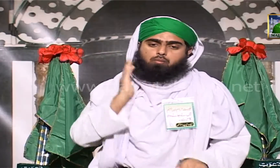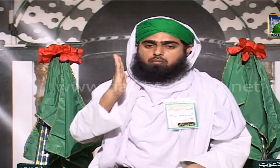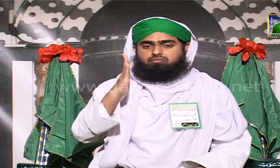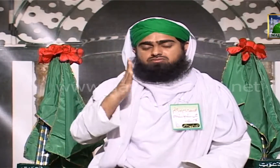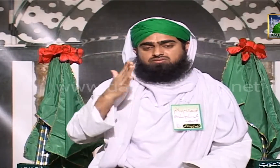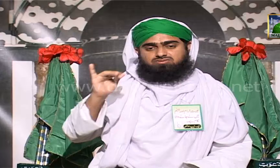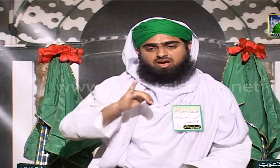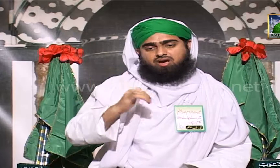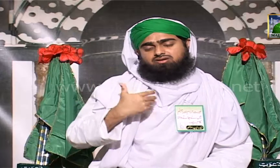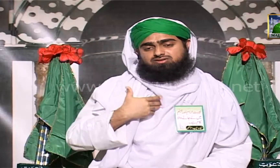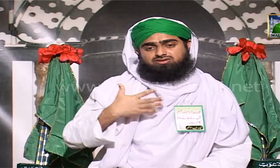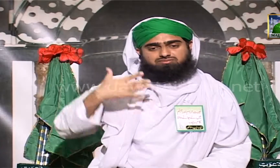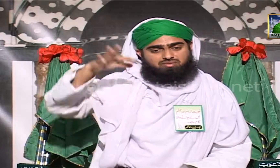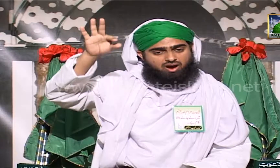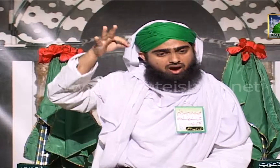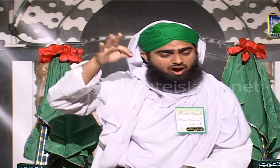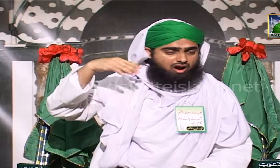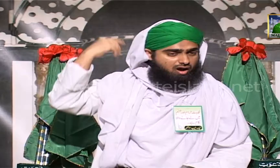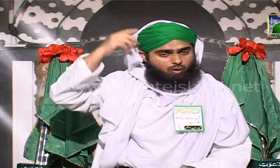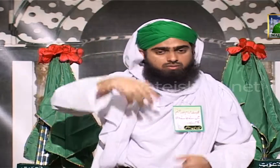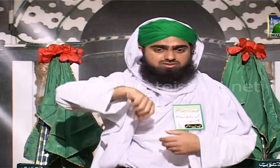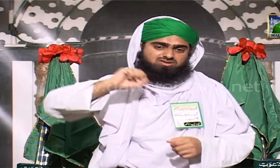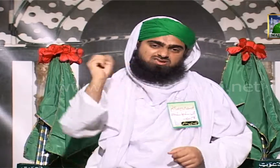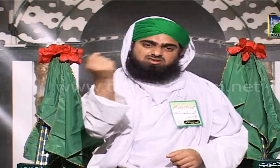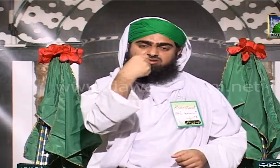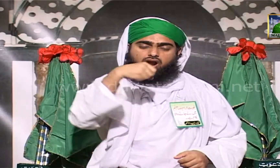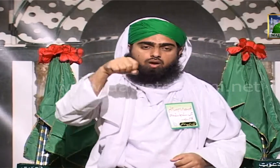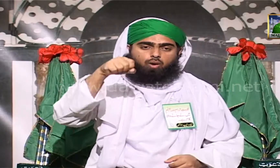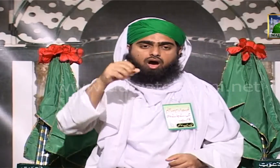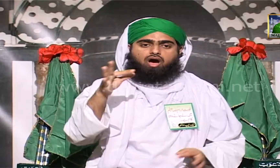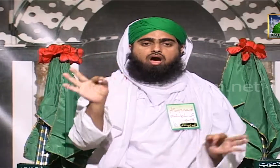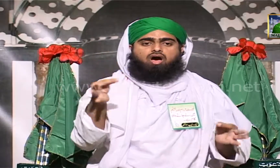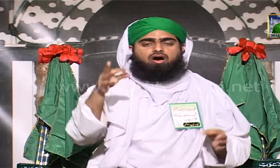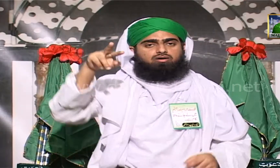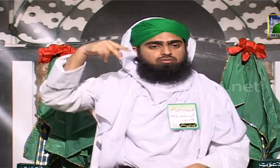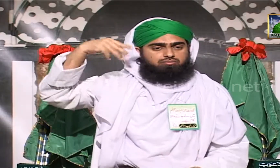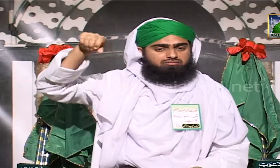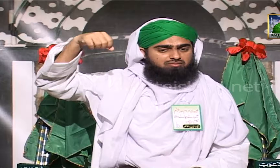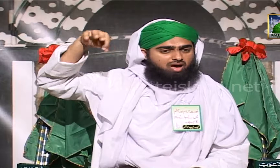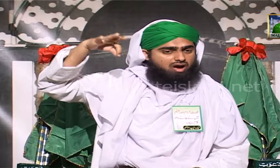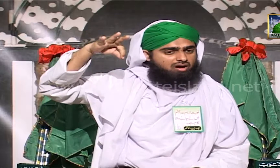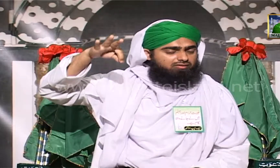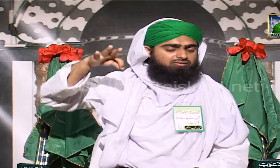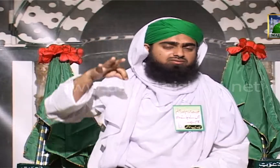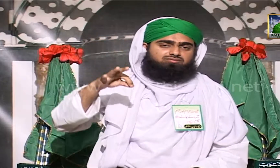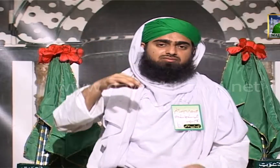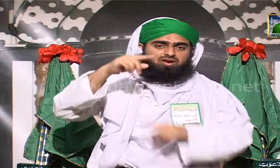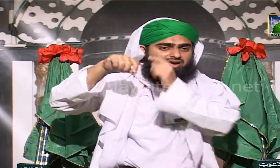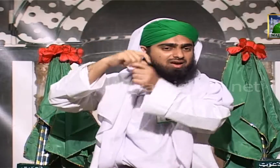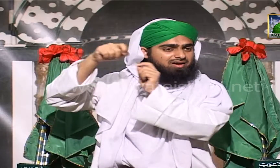منڈلا رہی ہے۔ ہمارے سر پر ایک ایسی تلوار لٹک رہی ہے کہ جو ایک کچے دھاگے میں بندھی ہوئی